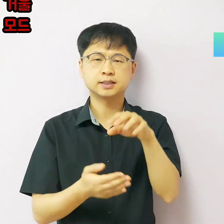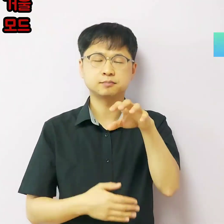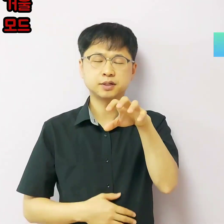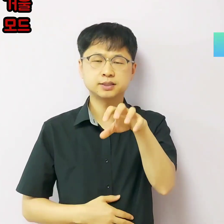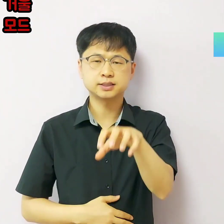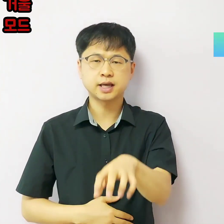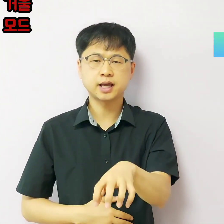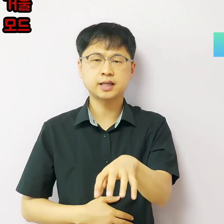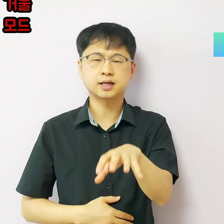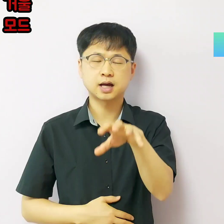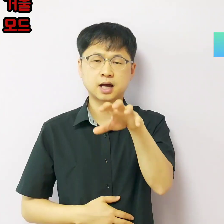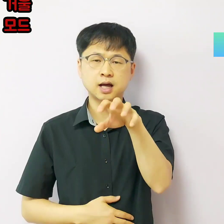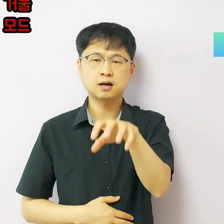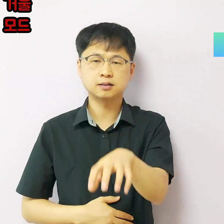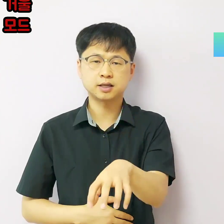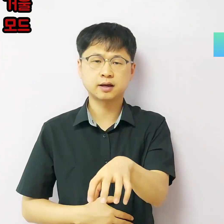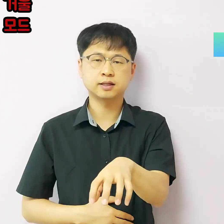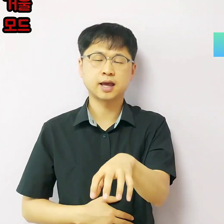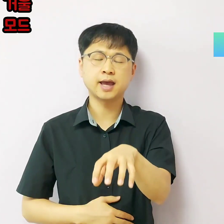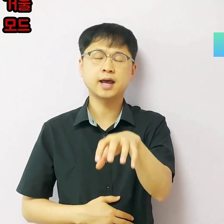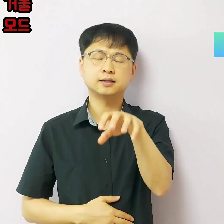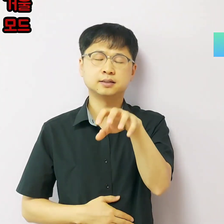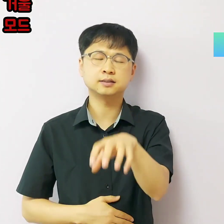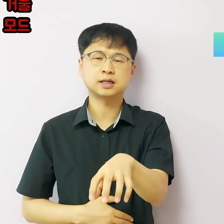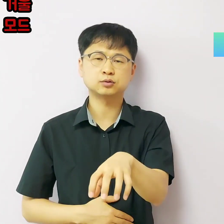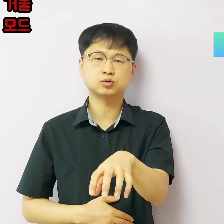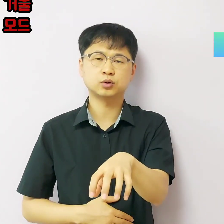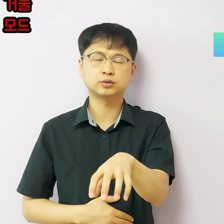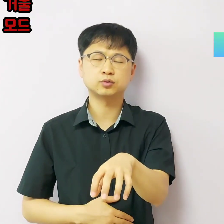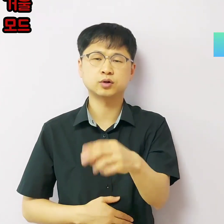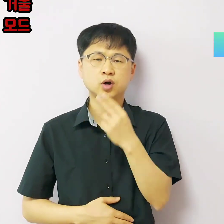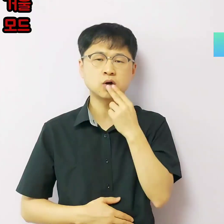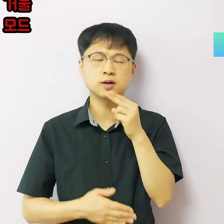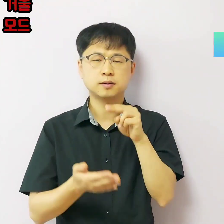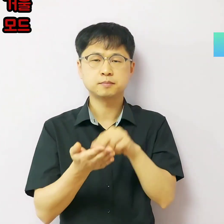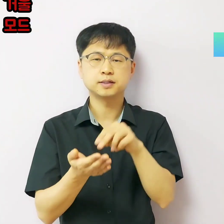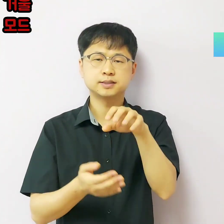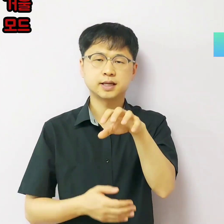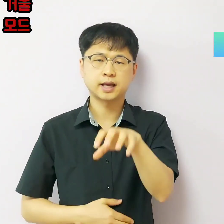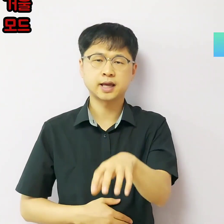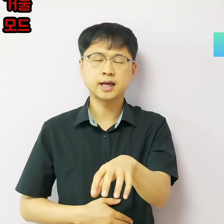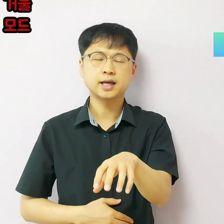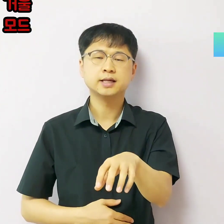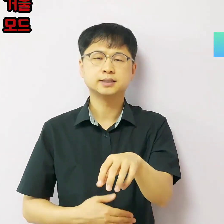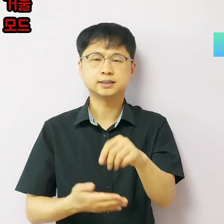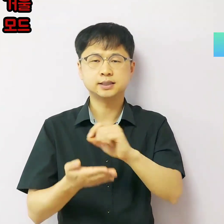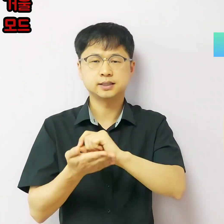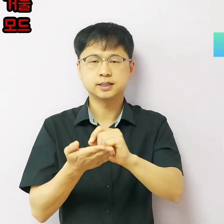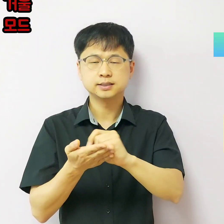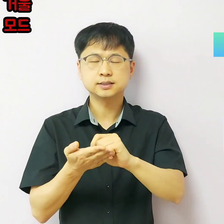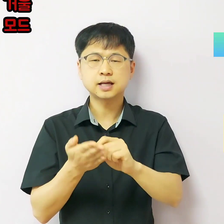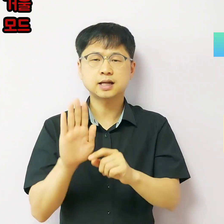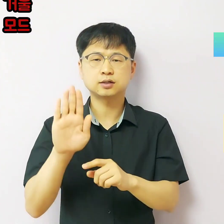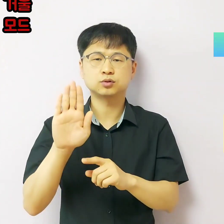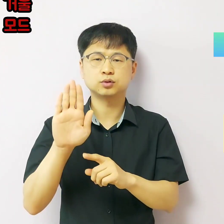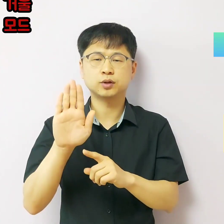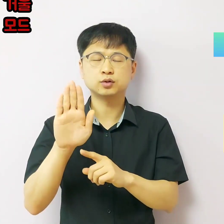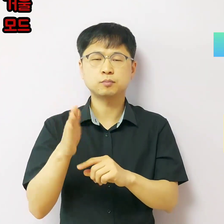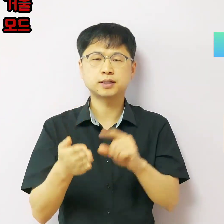쓰인, 편지에니까 어디에 하는 장소수어 해줬고요. 편지에 쓰인, 쓰다라는 수어는